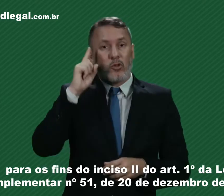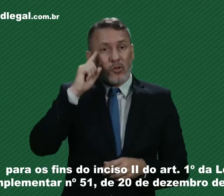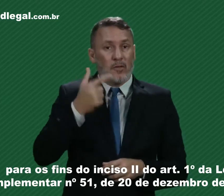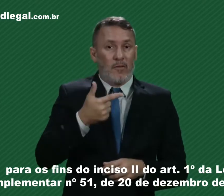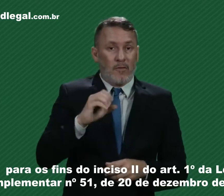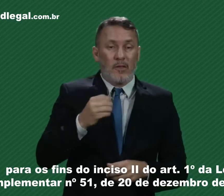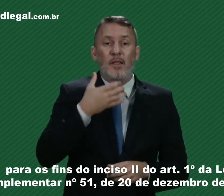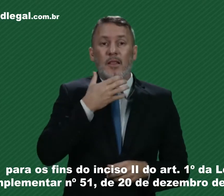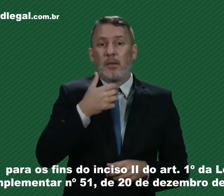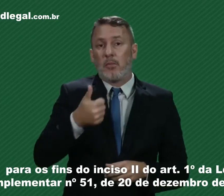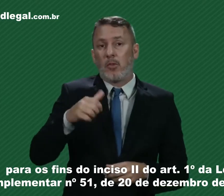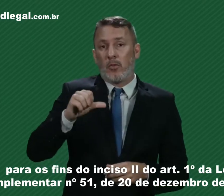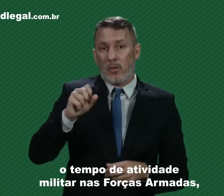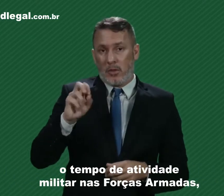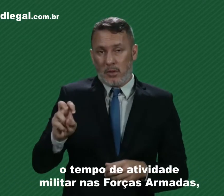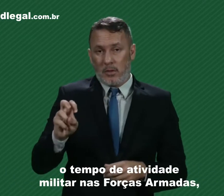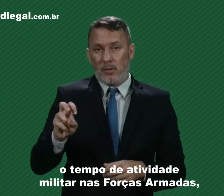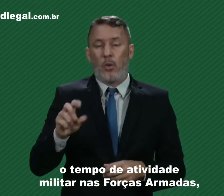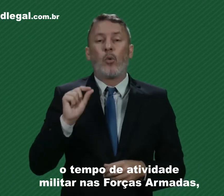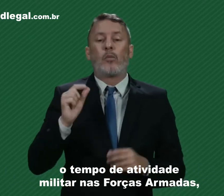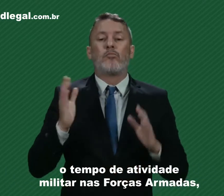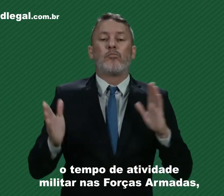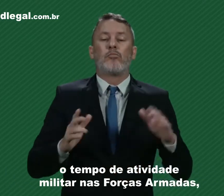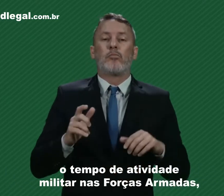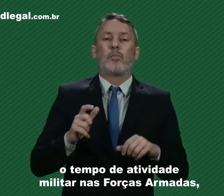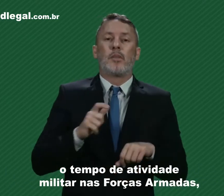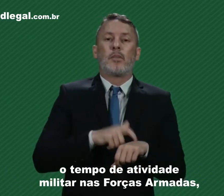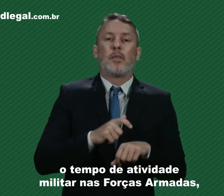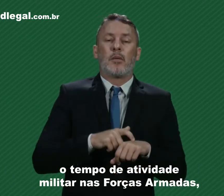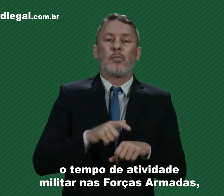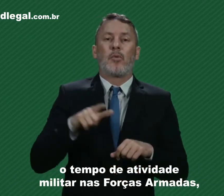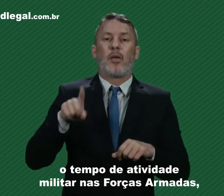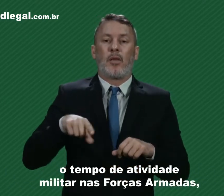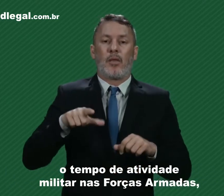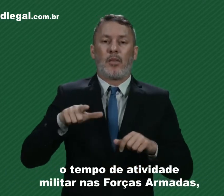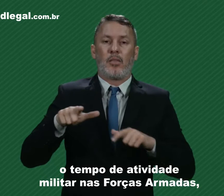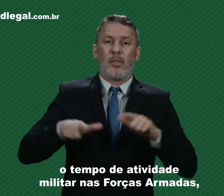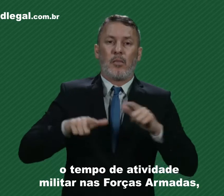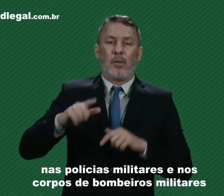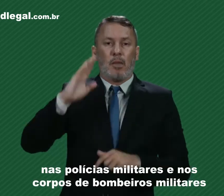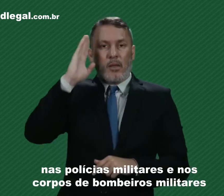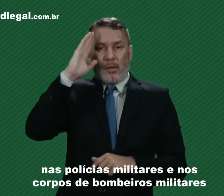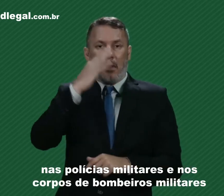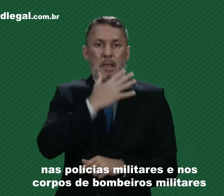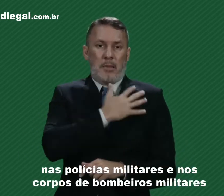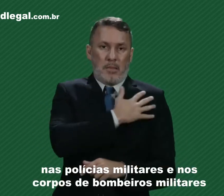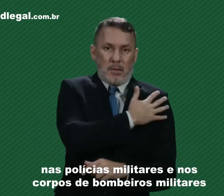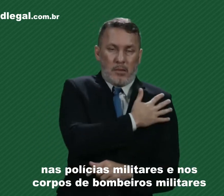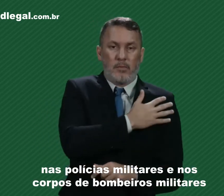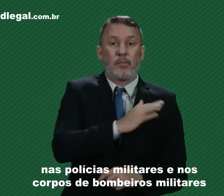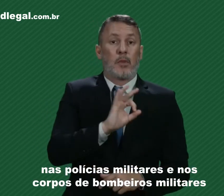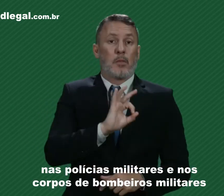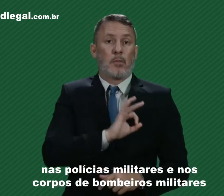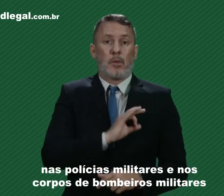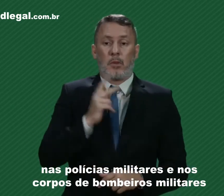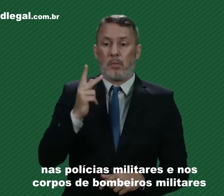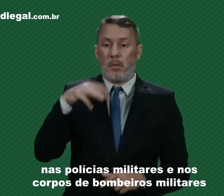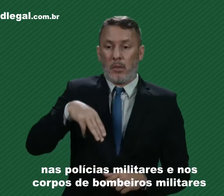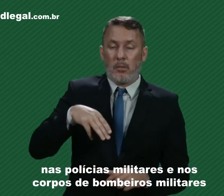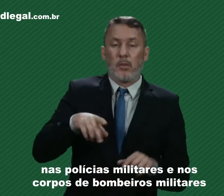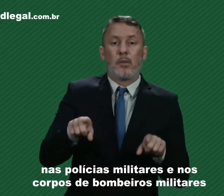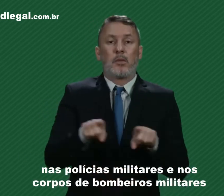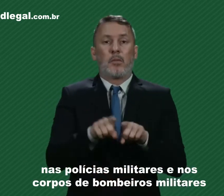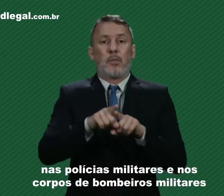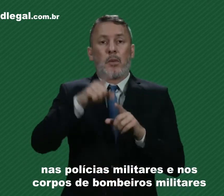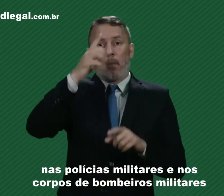de 1985, o tempo de atividade militar nas Forças Armadas, nas polícias militares e nos